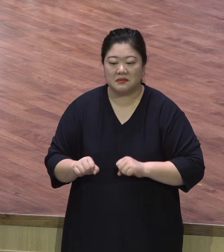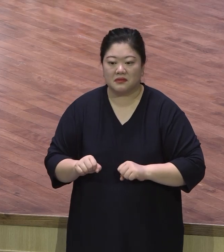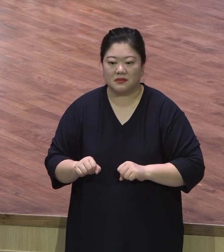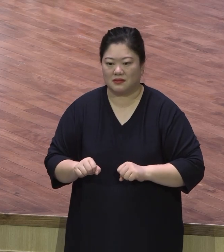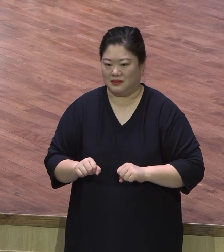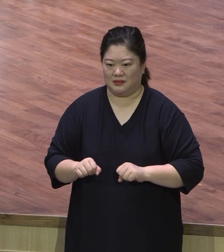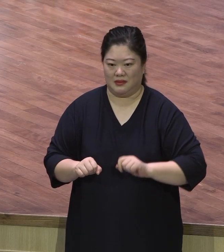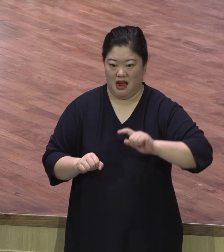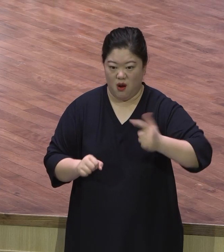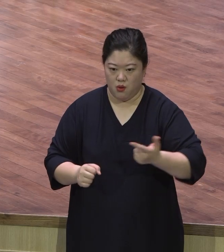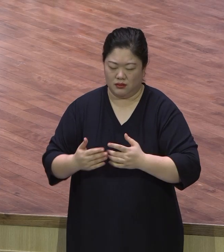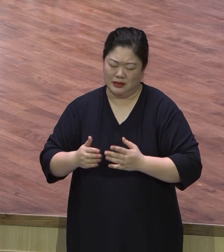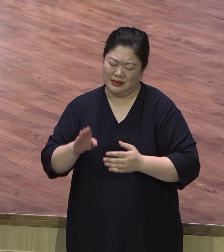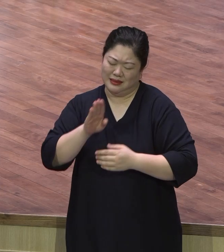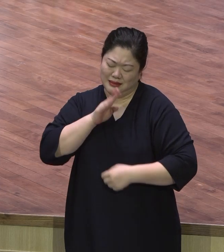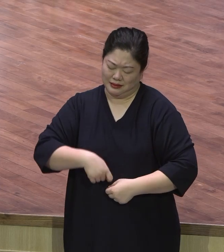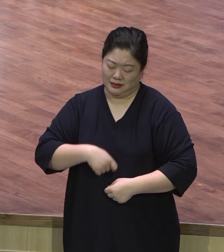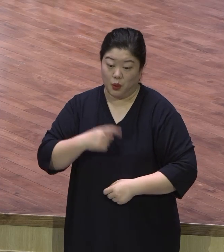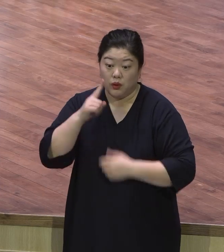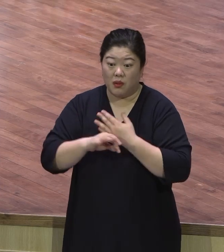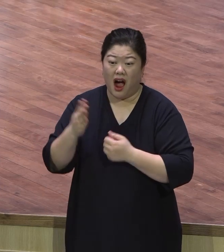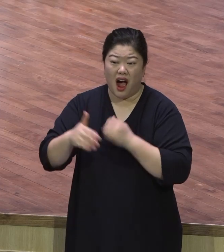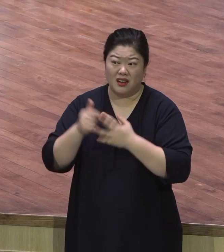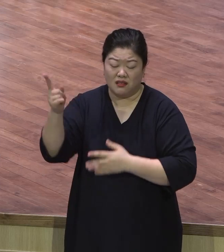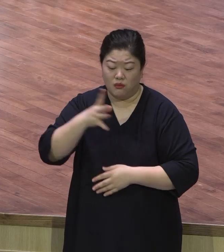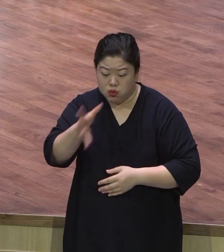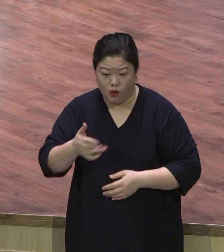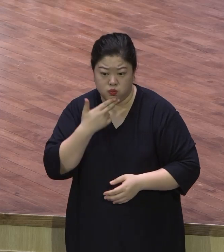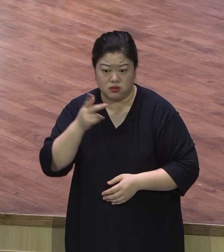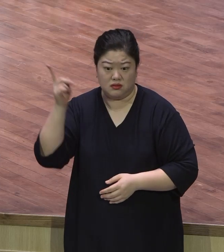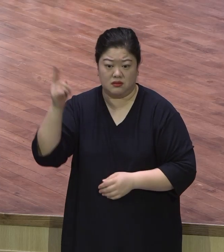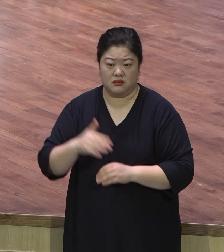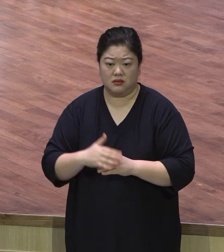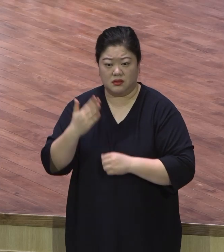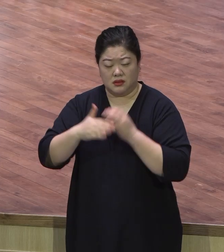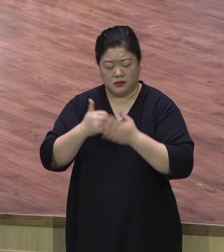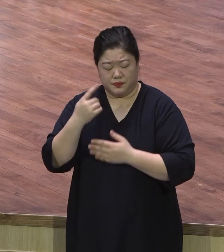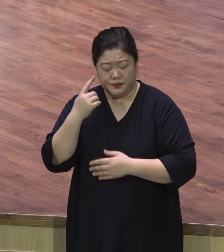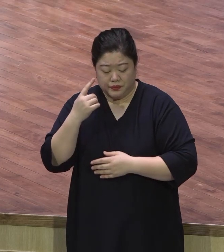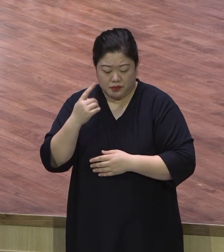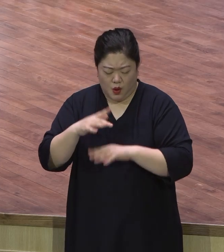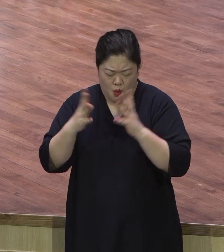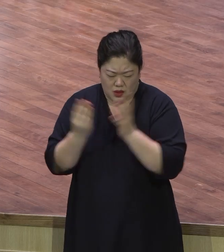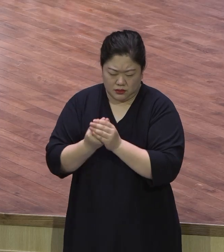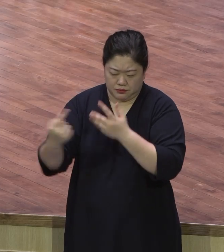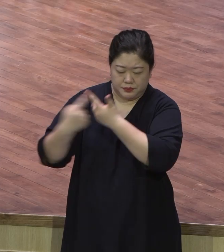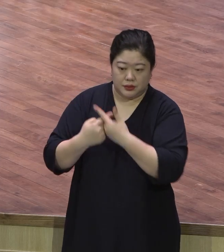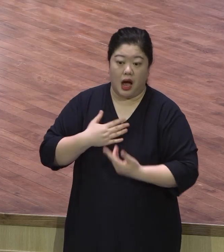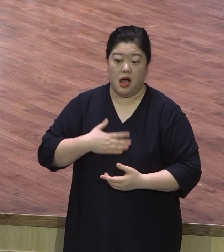하나님이 이용당하지 않더라고요 생을 걸 때